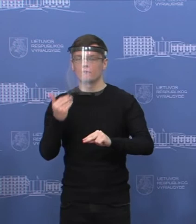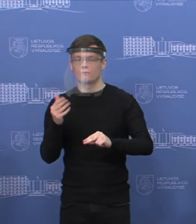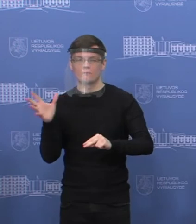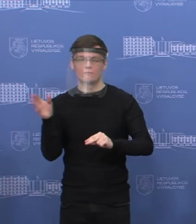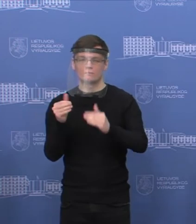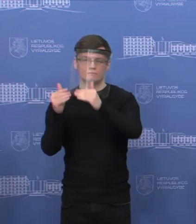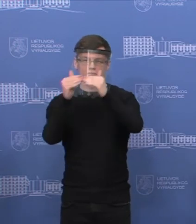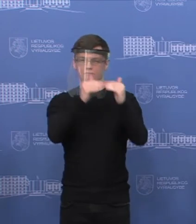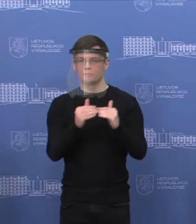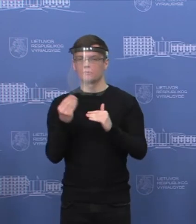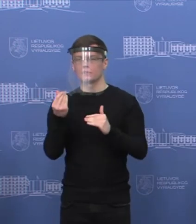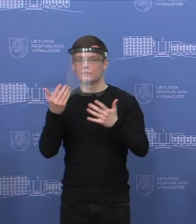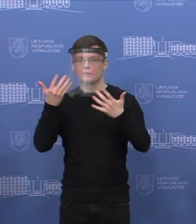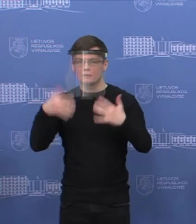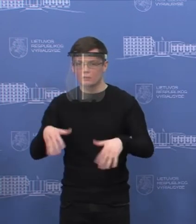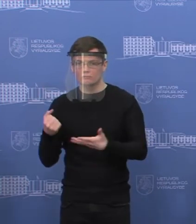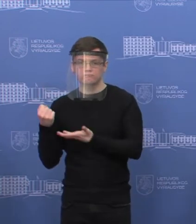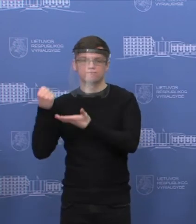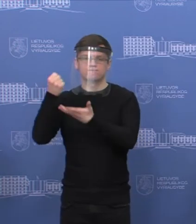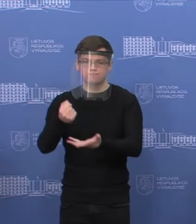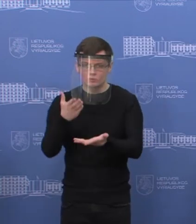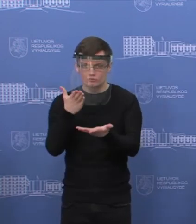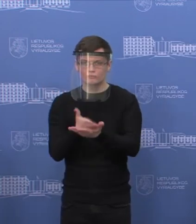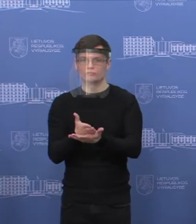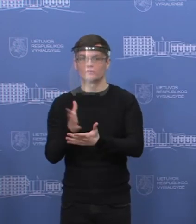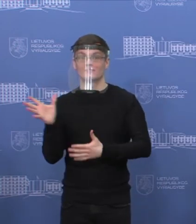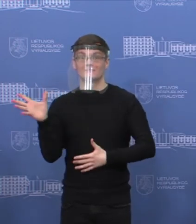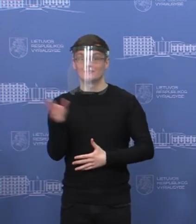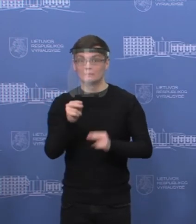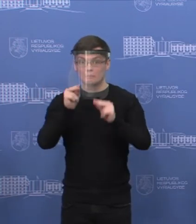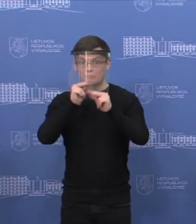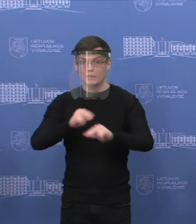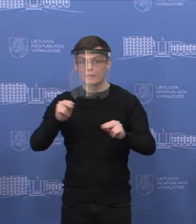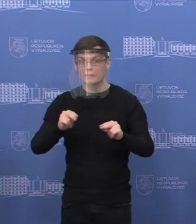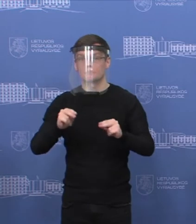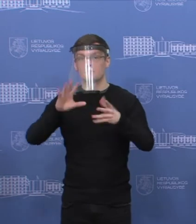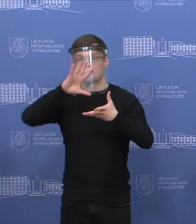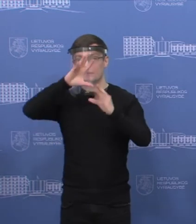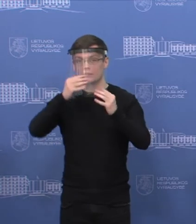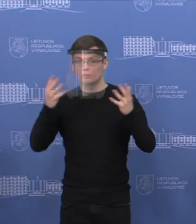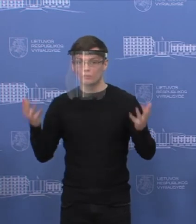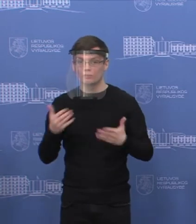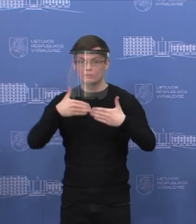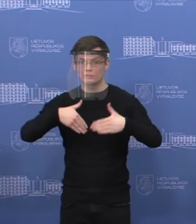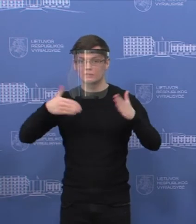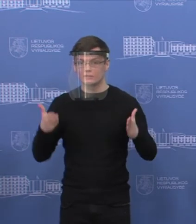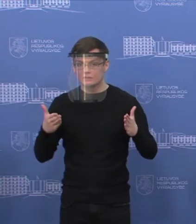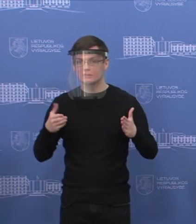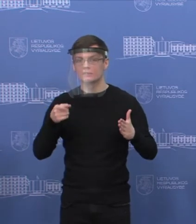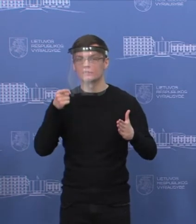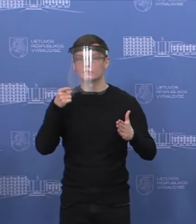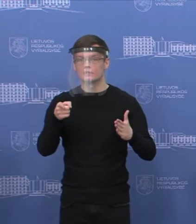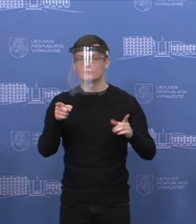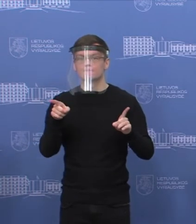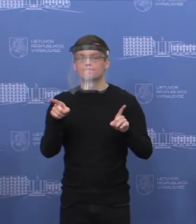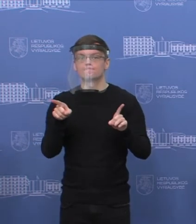yra numatytos, jos bus skirtos ir visiems pedagogams bendro ugdymo sistemoje, mokslo studijų institucijose darbo užmokestis taip